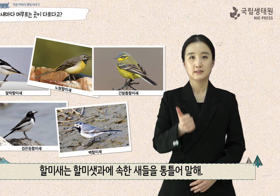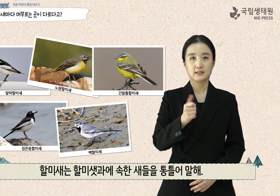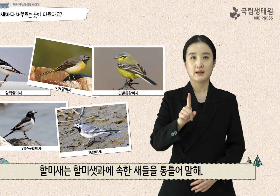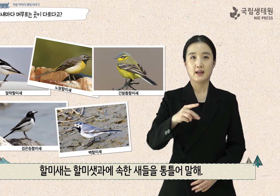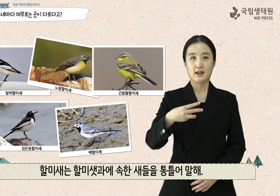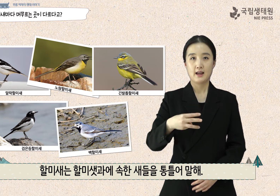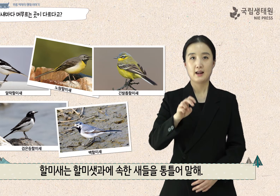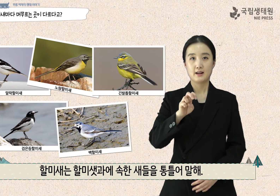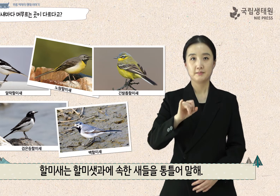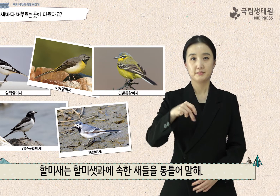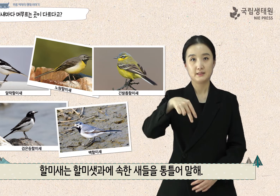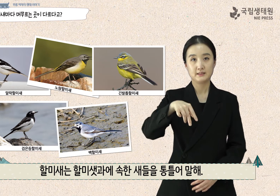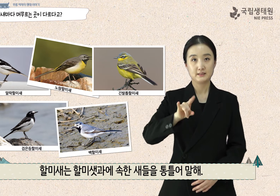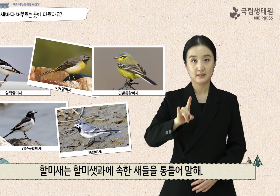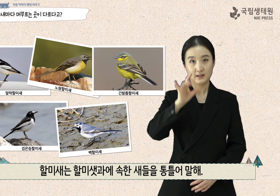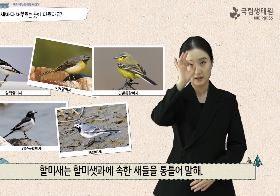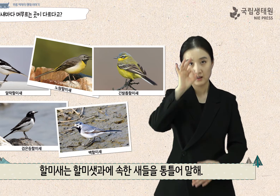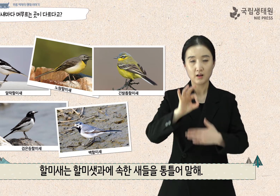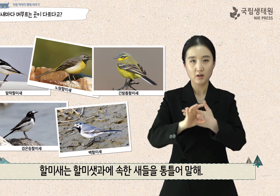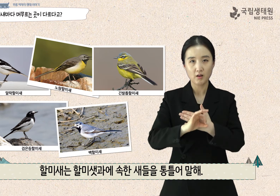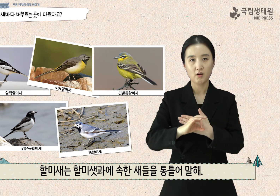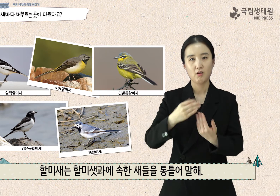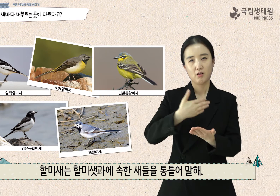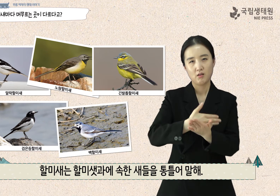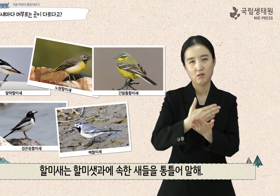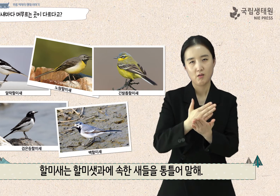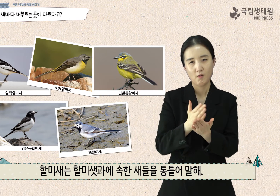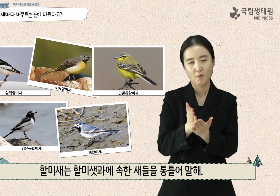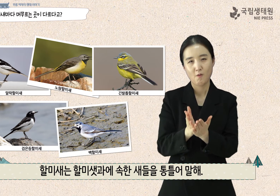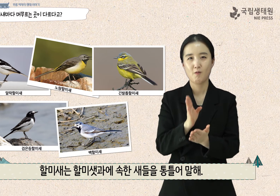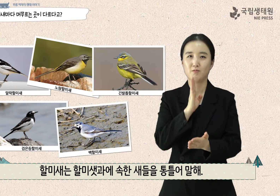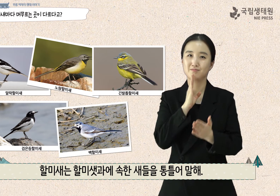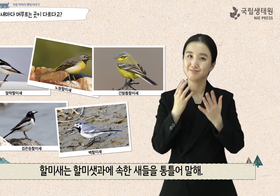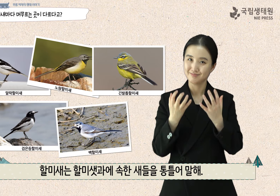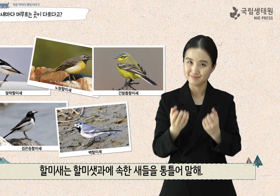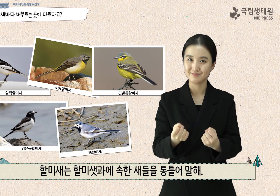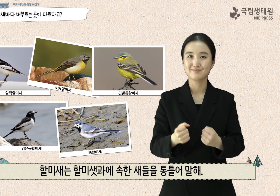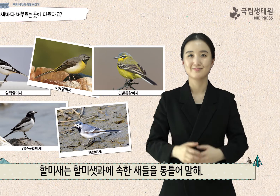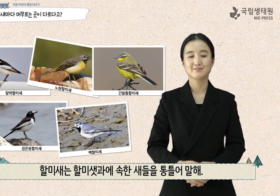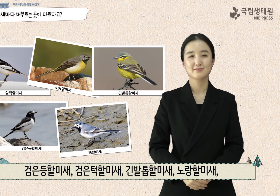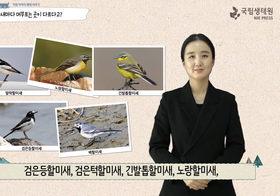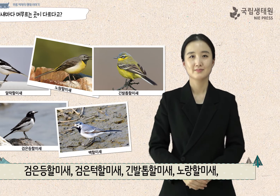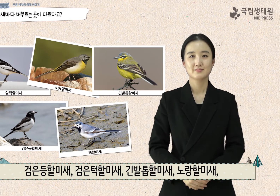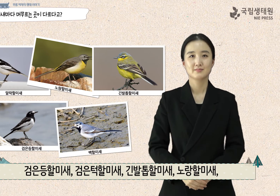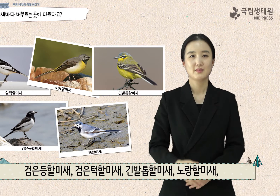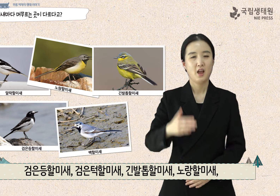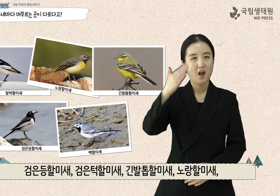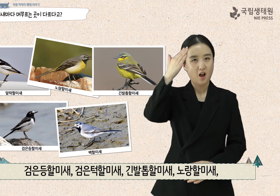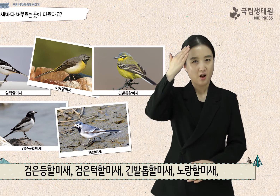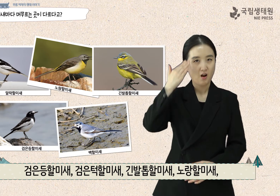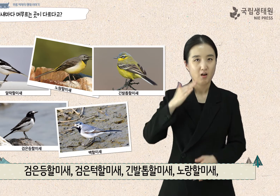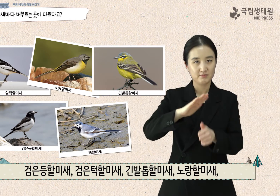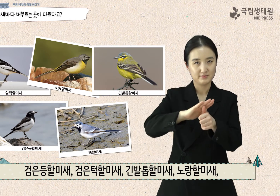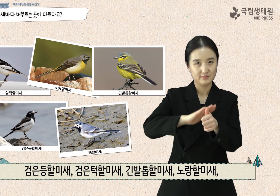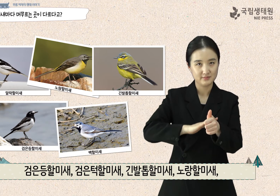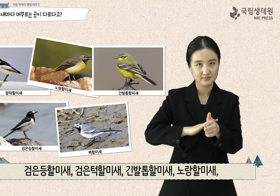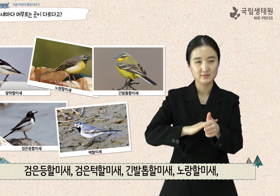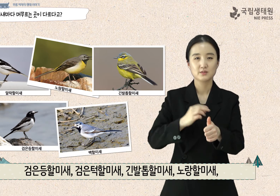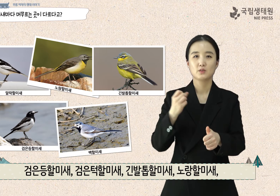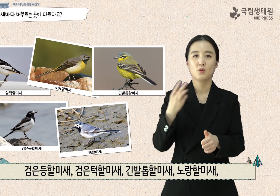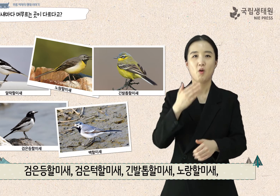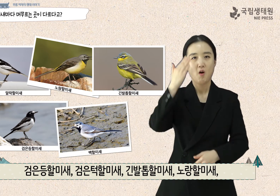할미새는 할미새과에 속한 새들을 통틀어 말해 거문등